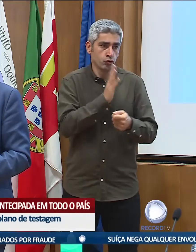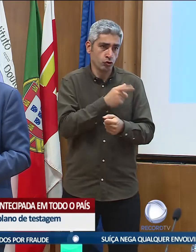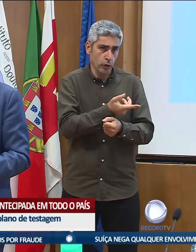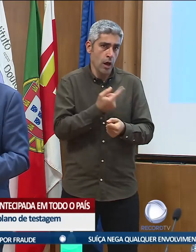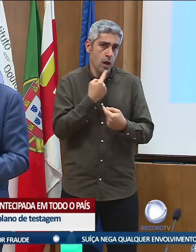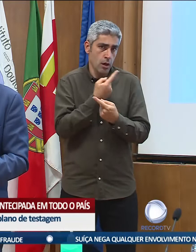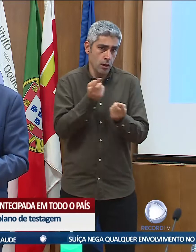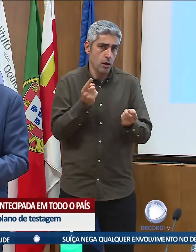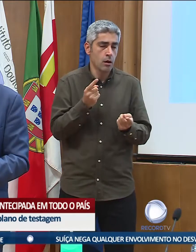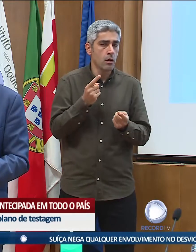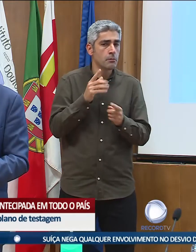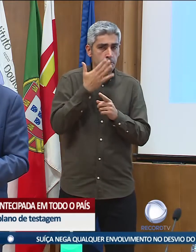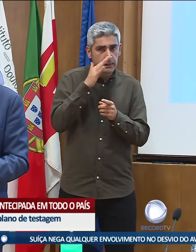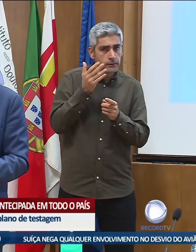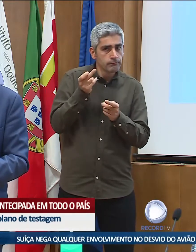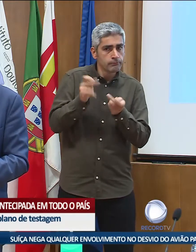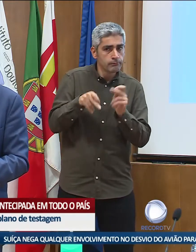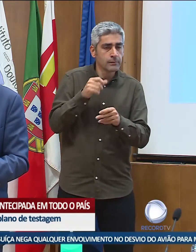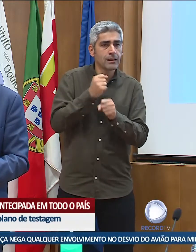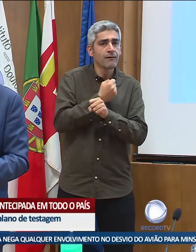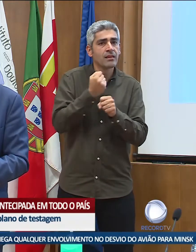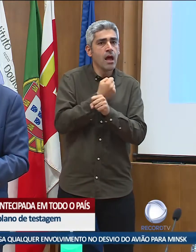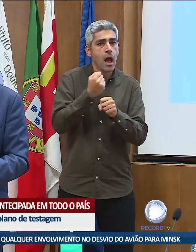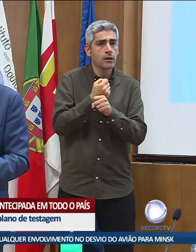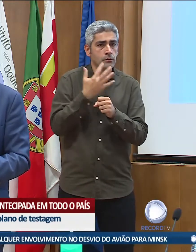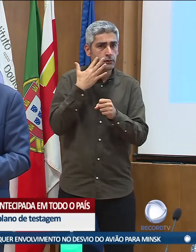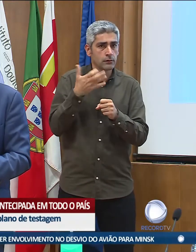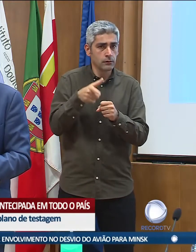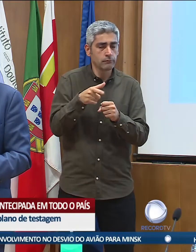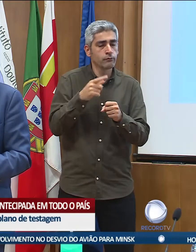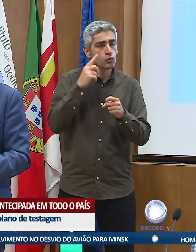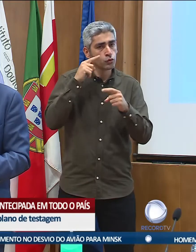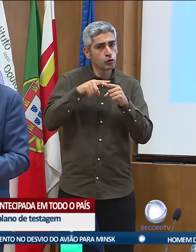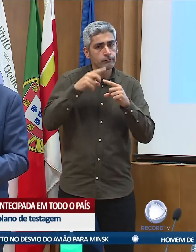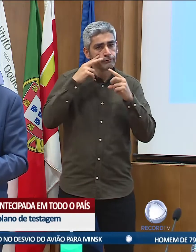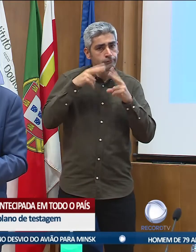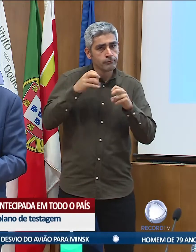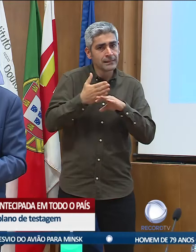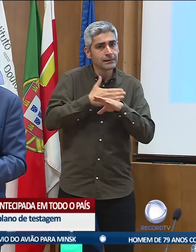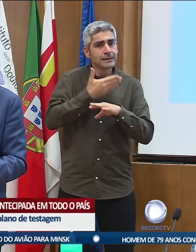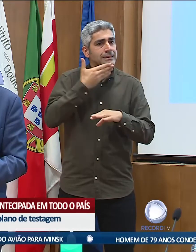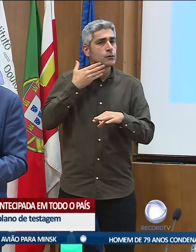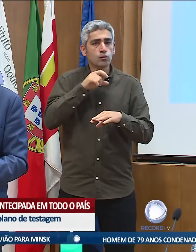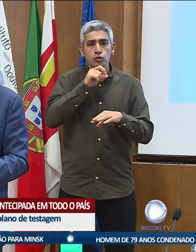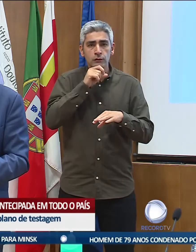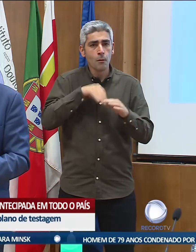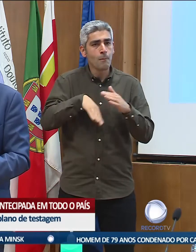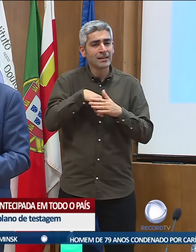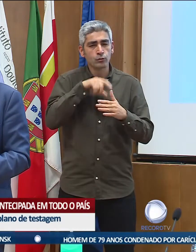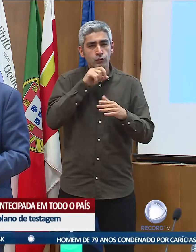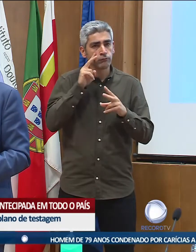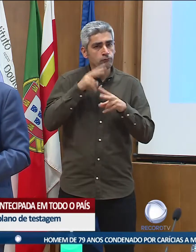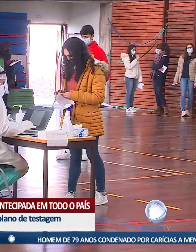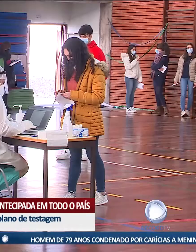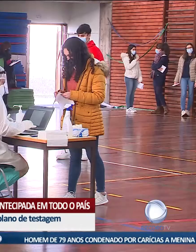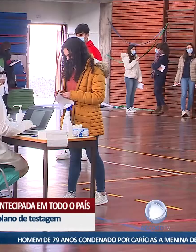afirmado, a um enfoque nas atividades que concretamente visam detectar o mais precocemente possível todos